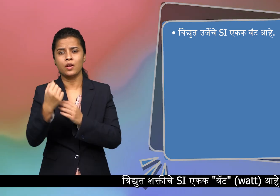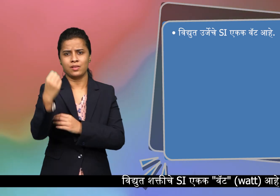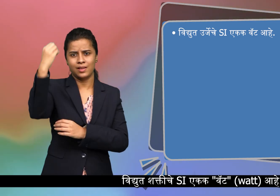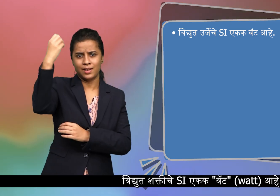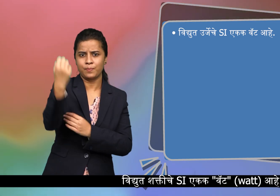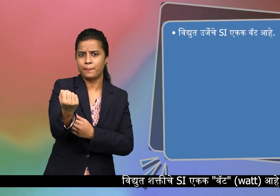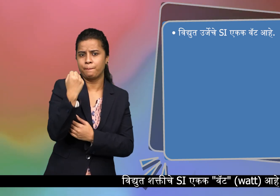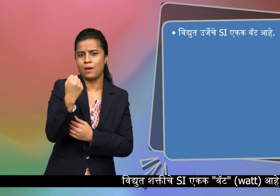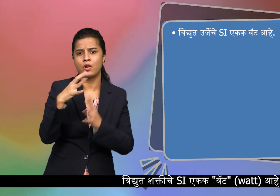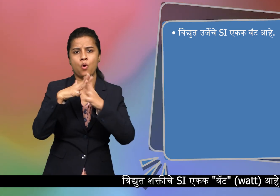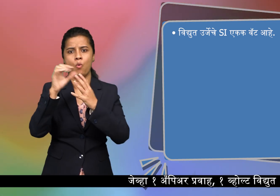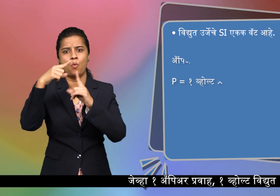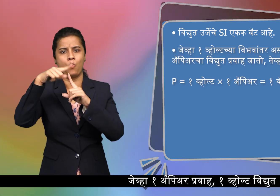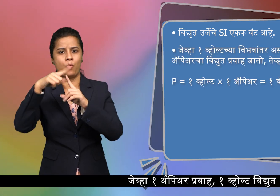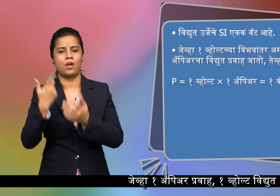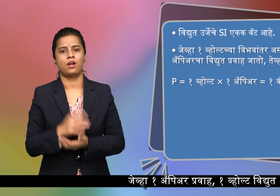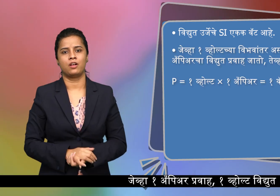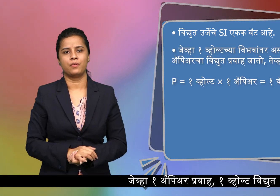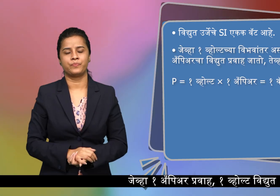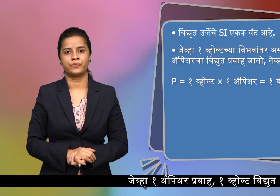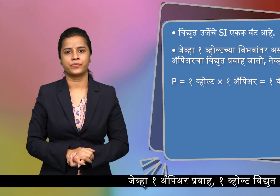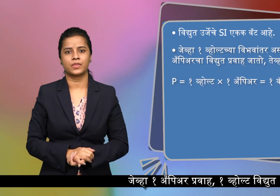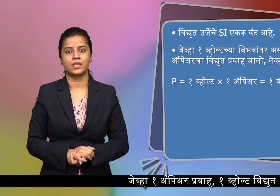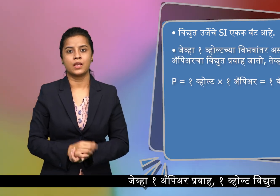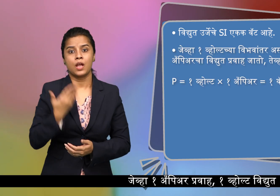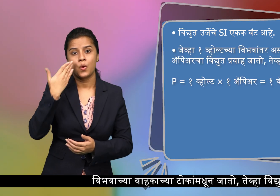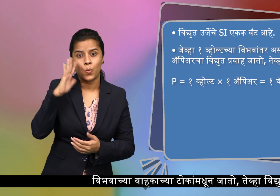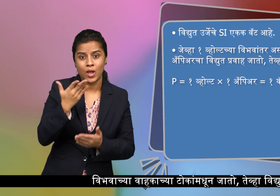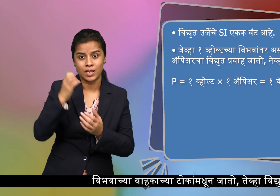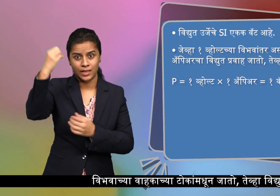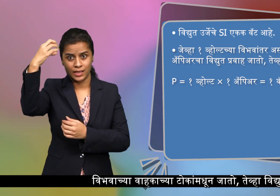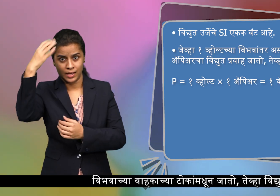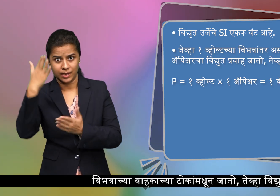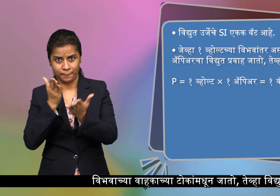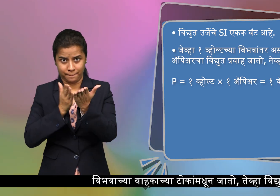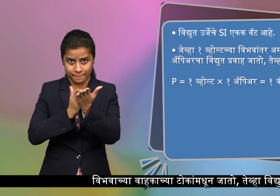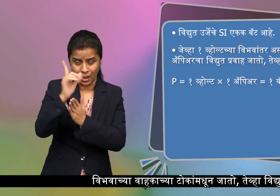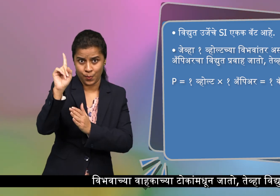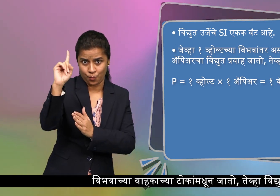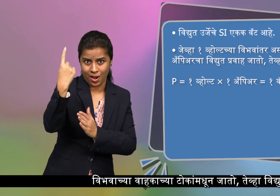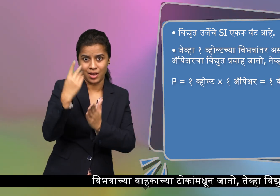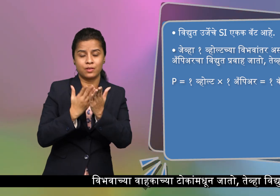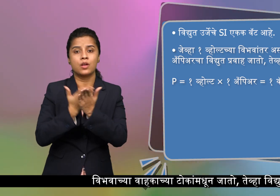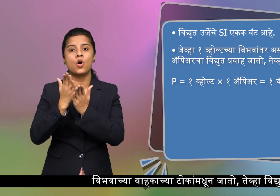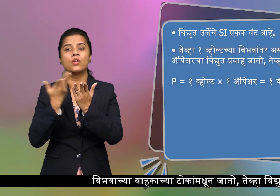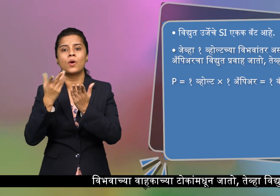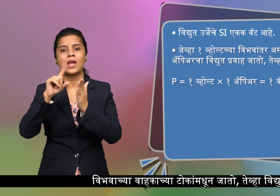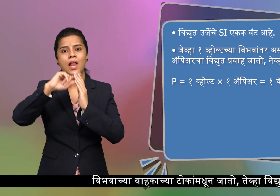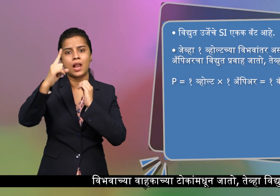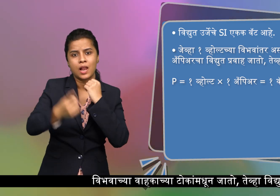वॅट आहे. जेव्हा 1 अँपिअर प्रवाह 1 व्होल्ट विद्युत विभवाच्या वाहकाच्या टोकांमधून जातो तेव्हा विद्युत शक्ती